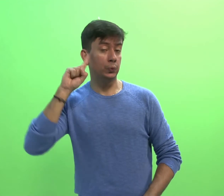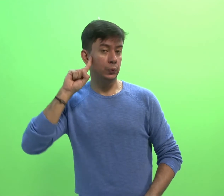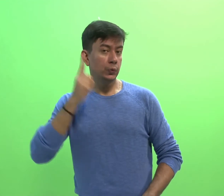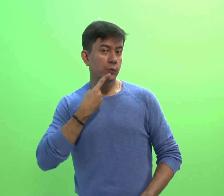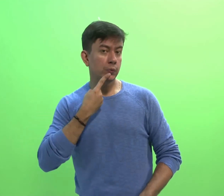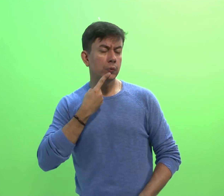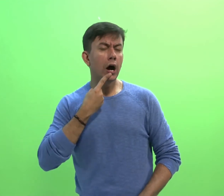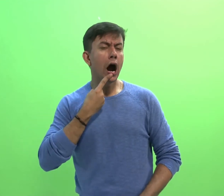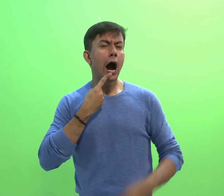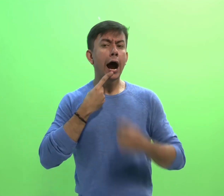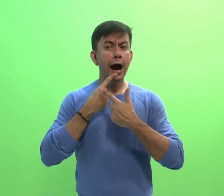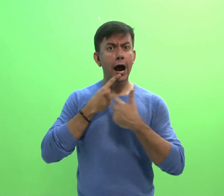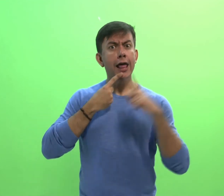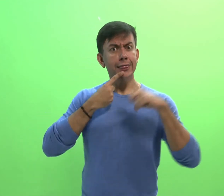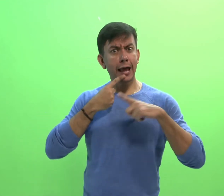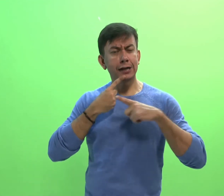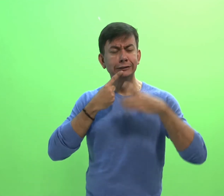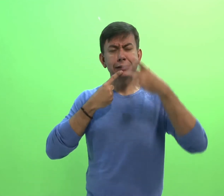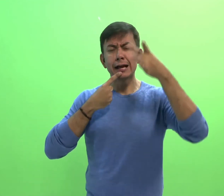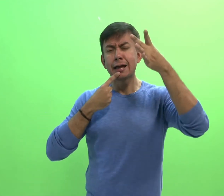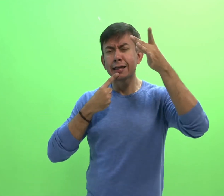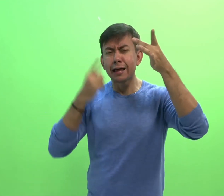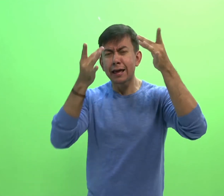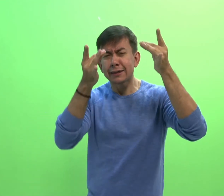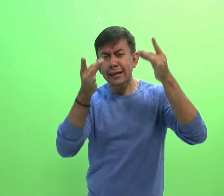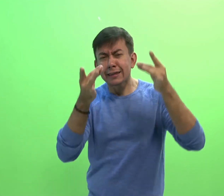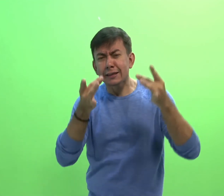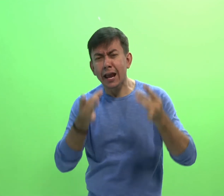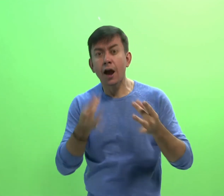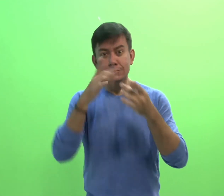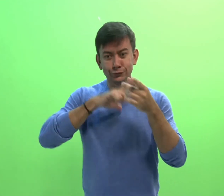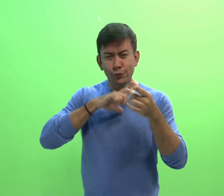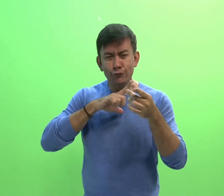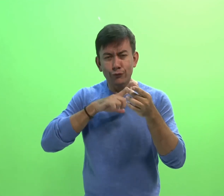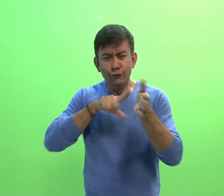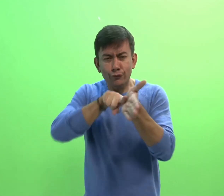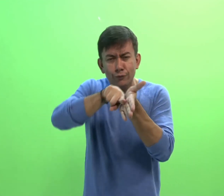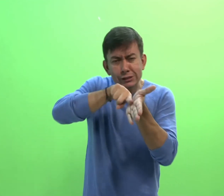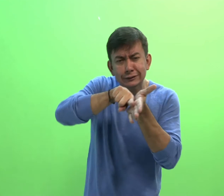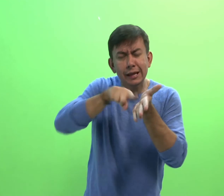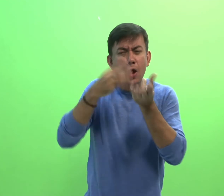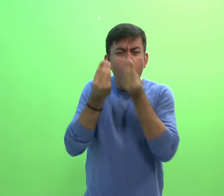Então este sinal é rico em detalhes. Então as pesquisas mostraram que tem um nome.